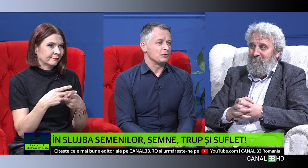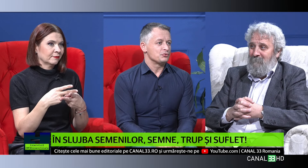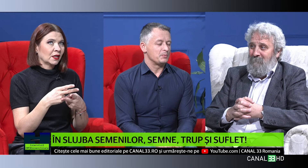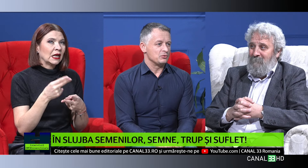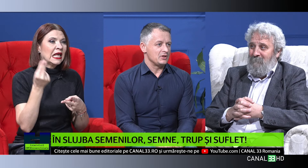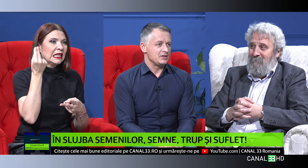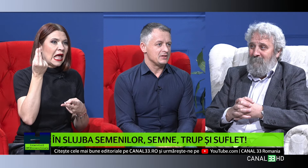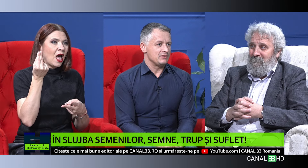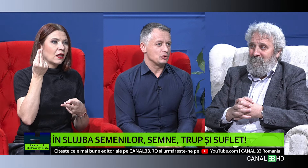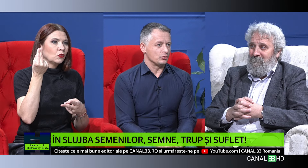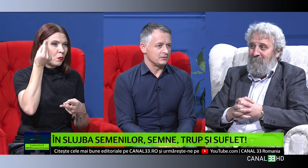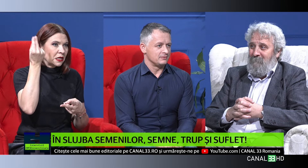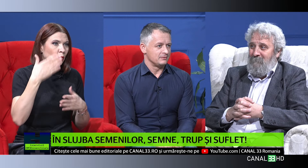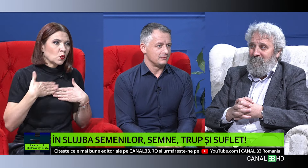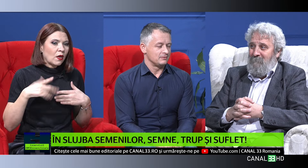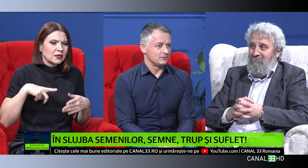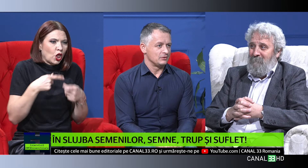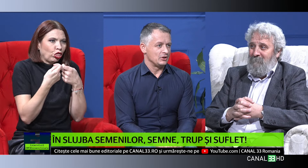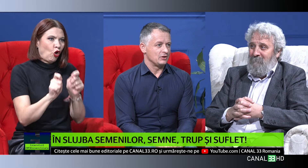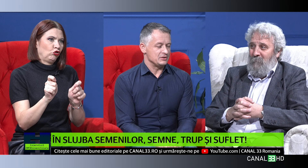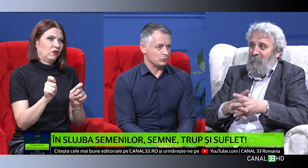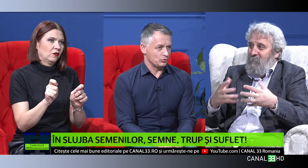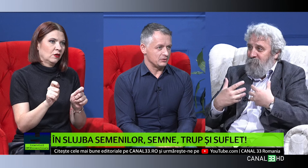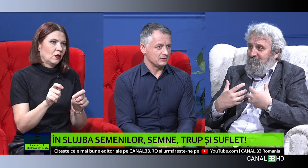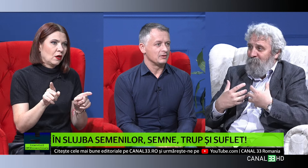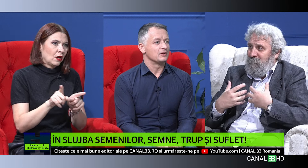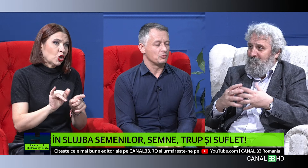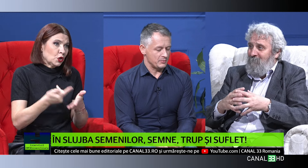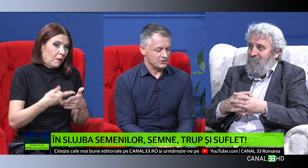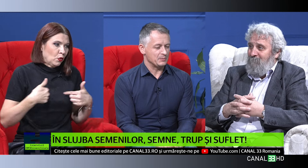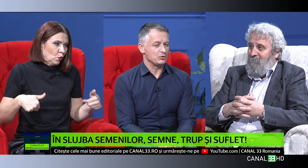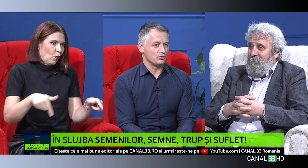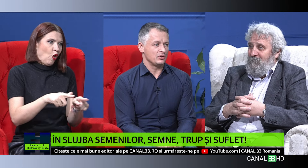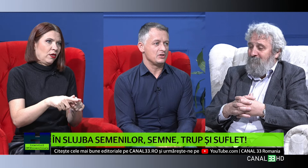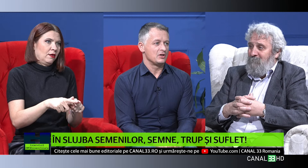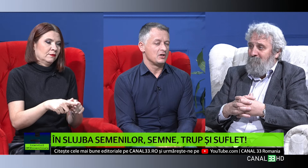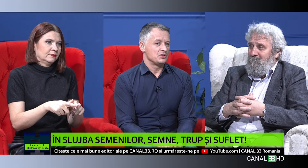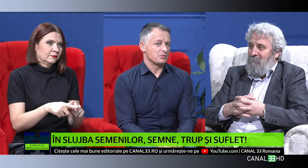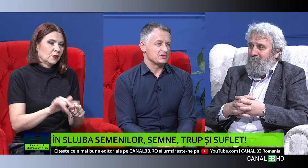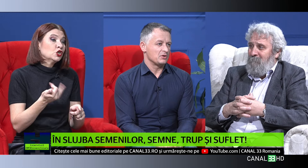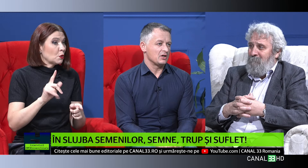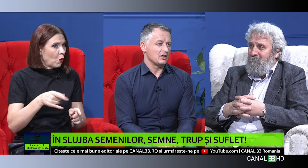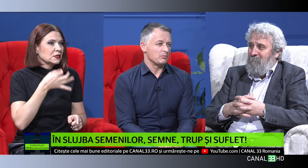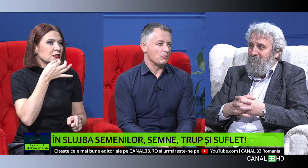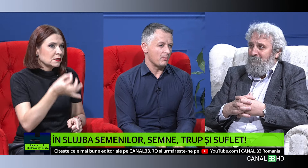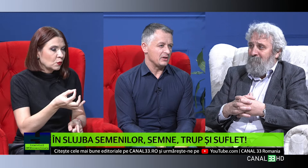Tatăl nostru pentru ei devine tot. Când așa cum este pentru noi. Cum este și pentru noi. Și pot să spun că